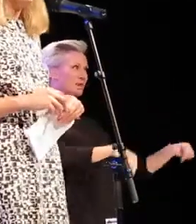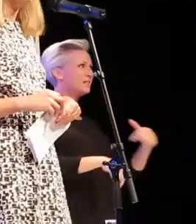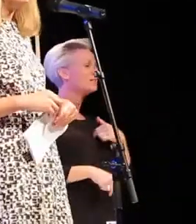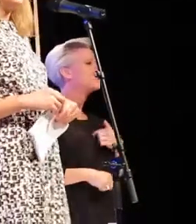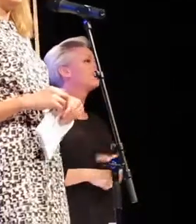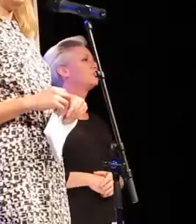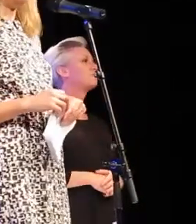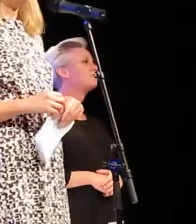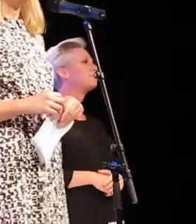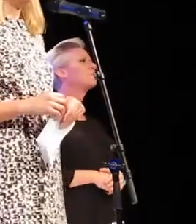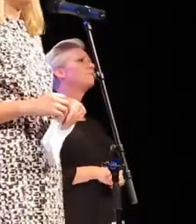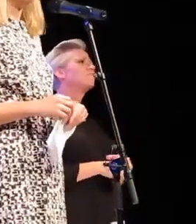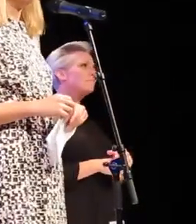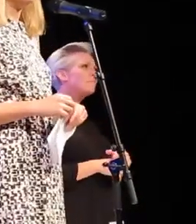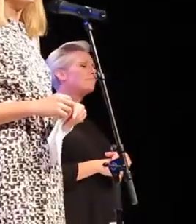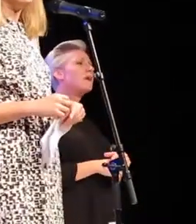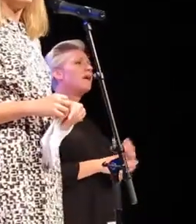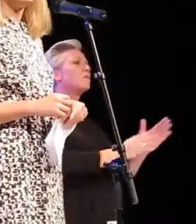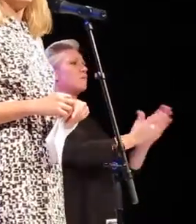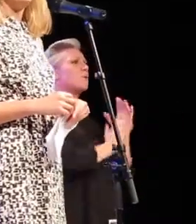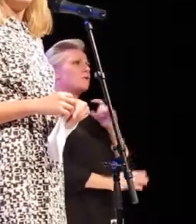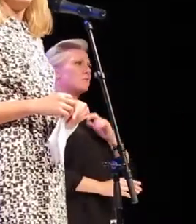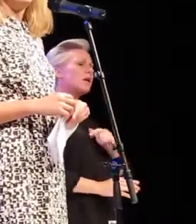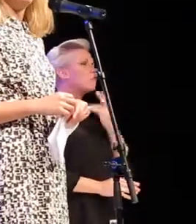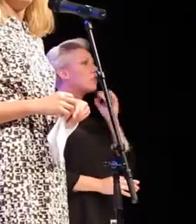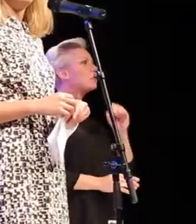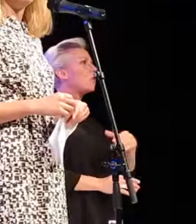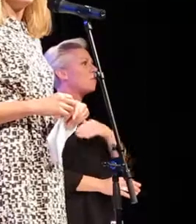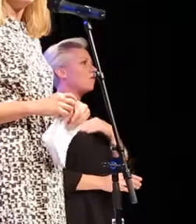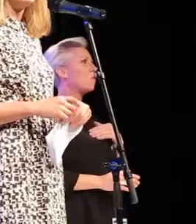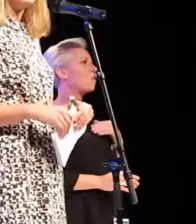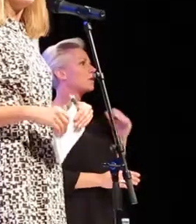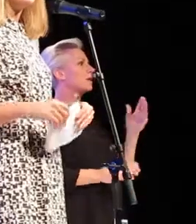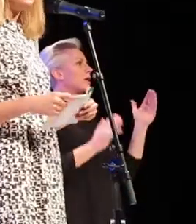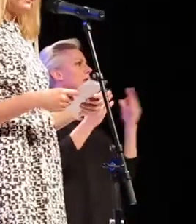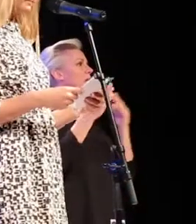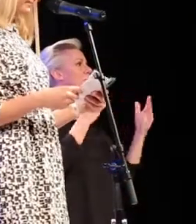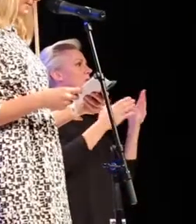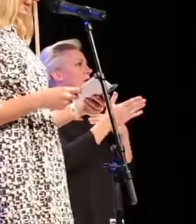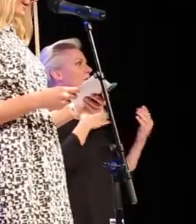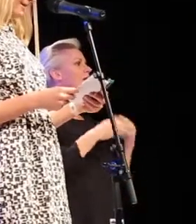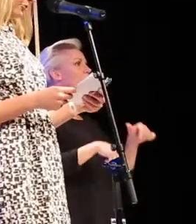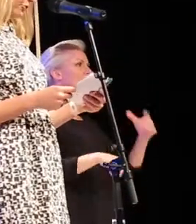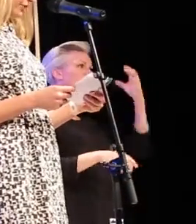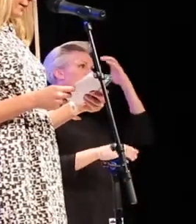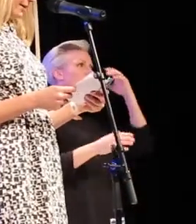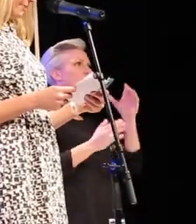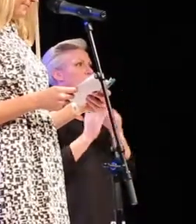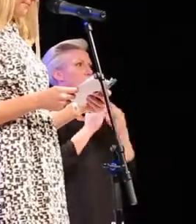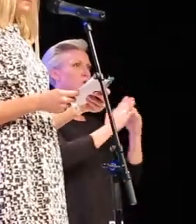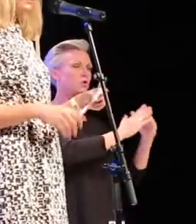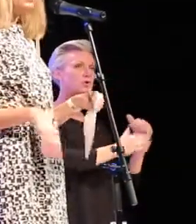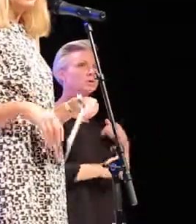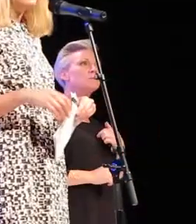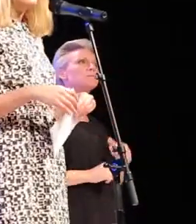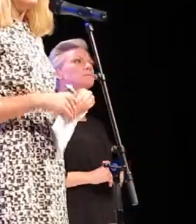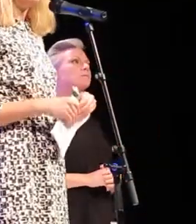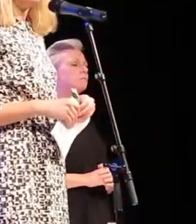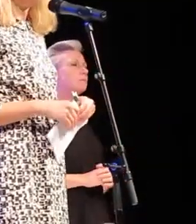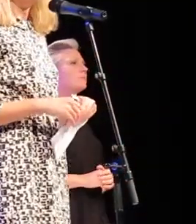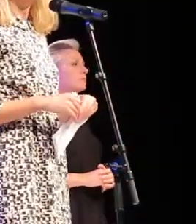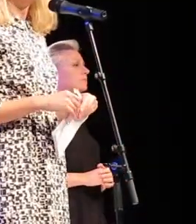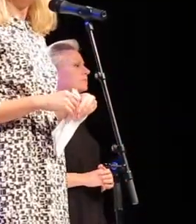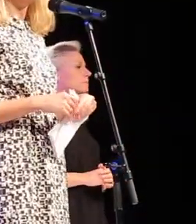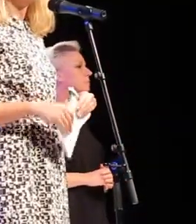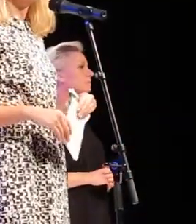Jag har blivit ombedd att prata lite om klimatarbetet som vi gör i Stockholms stad. Och det